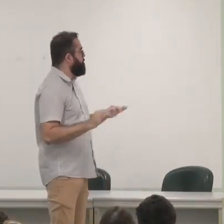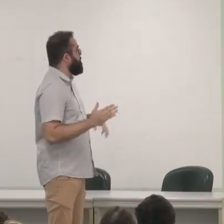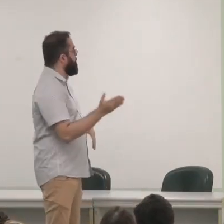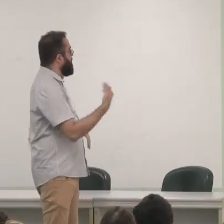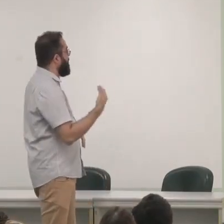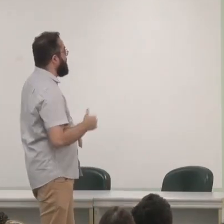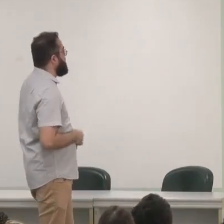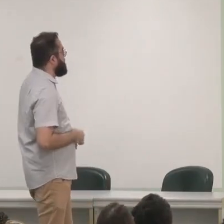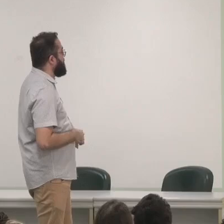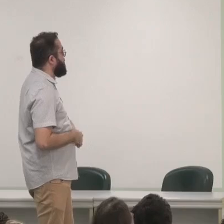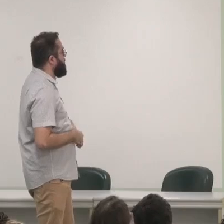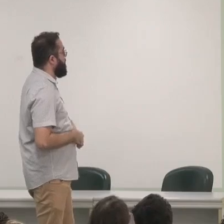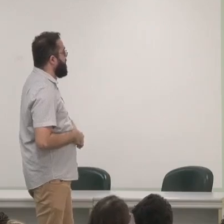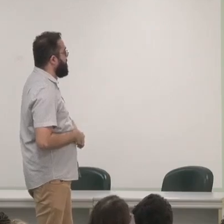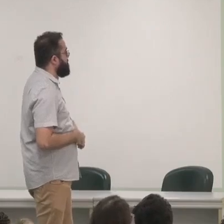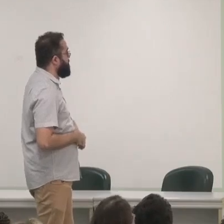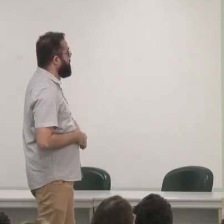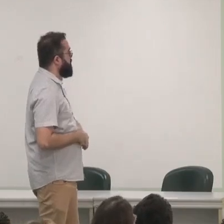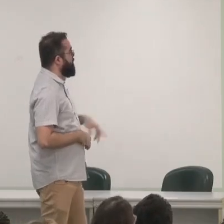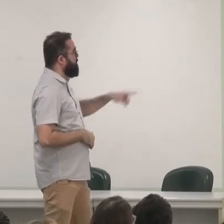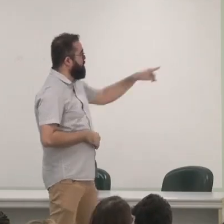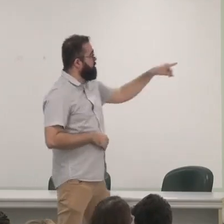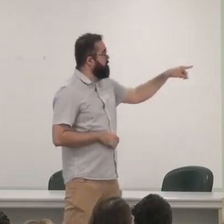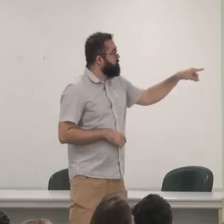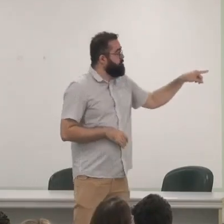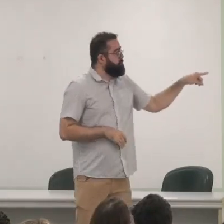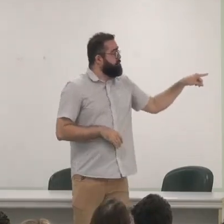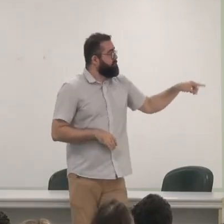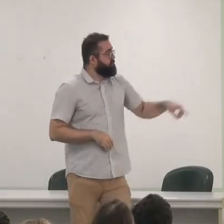desenvolver as palavras de cena propriamente dita.